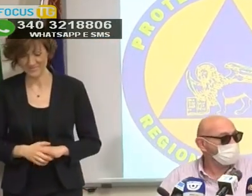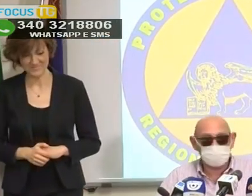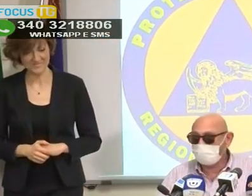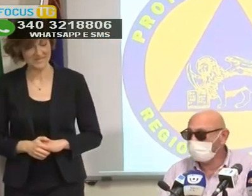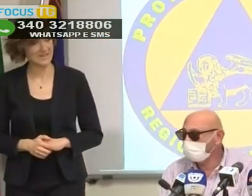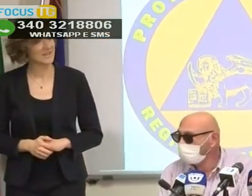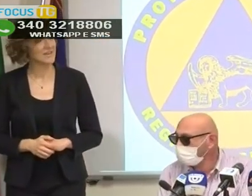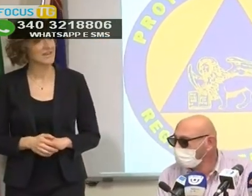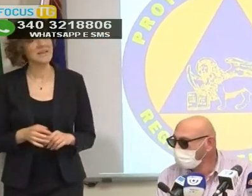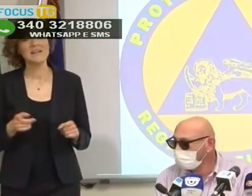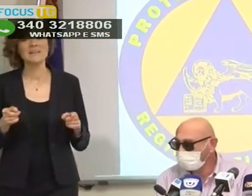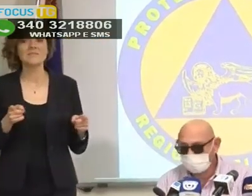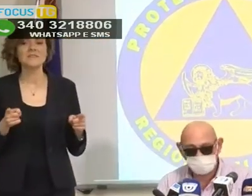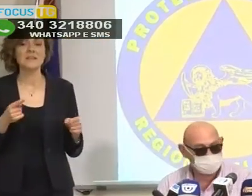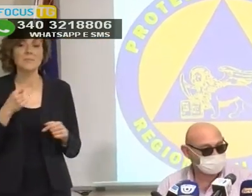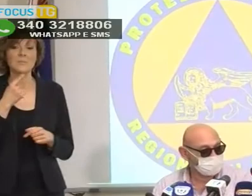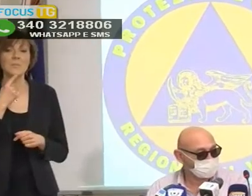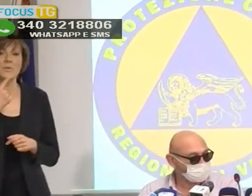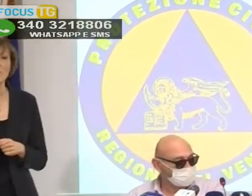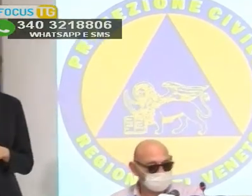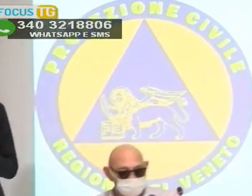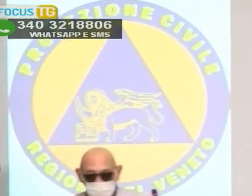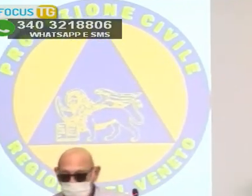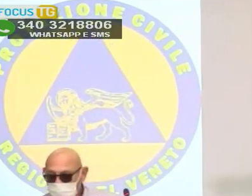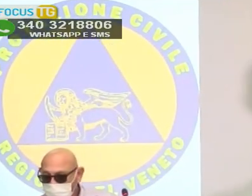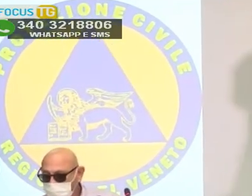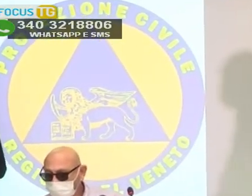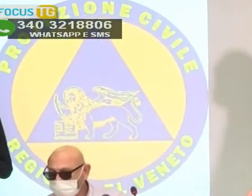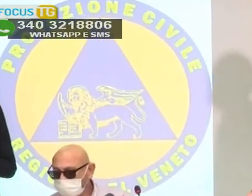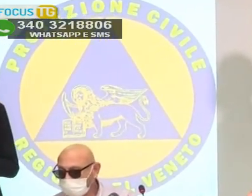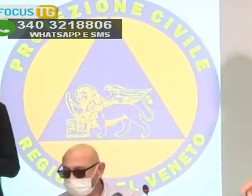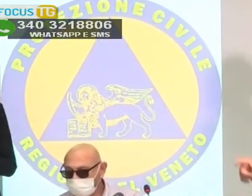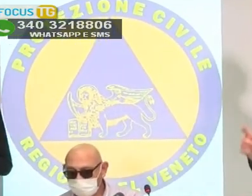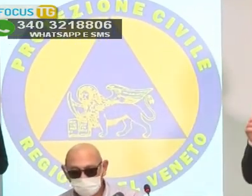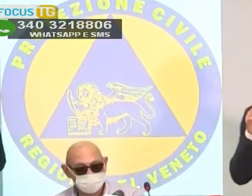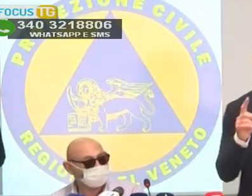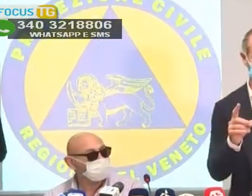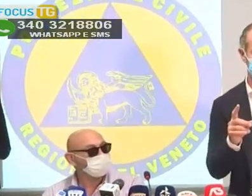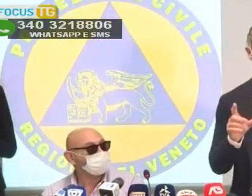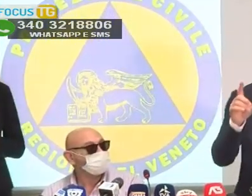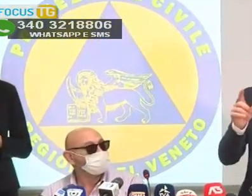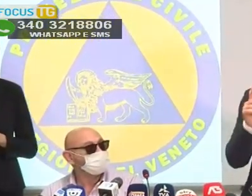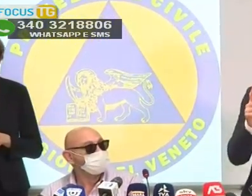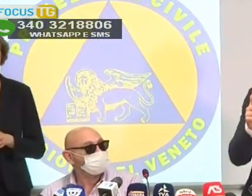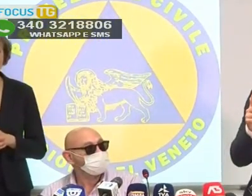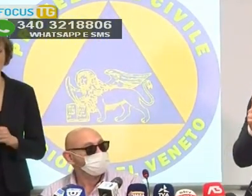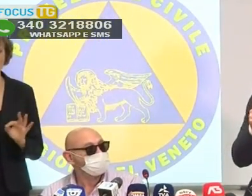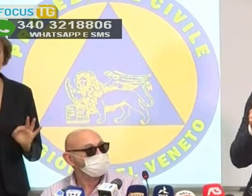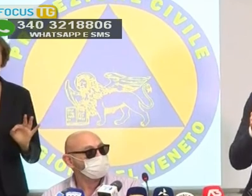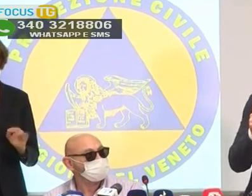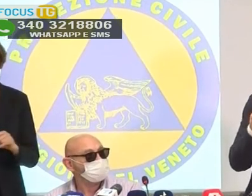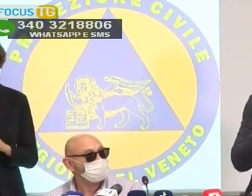Allora, intanto vi dico io, stiamo parlando, dopo il dottor Rigoli le spiegherà tutto, di un tampone, è proprio un